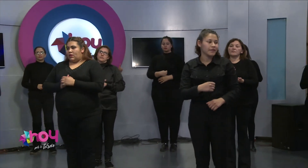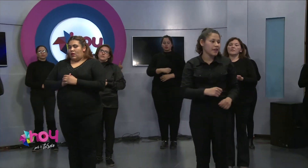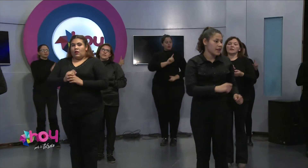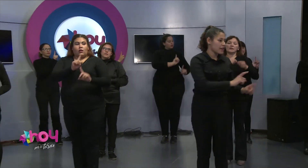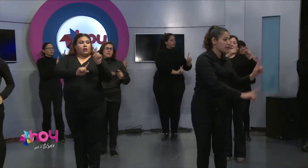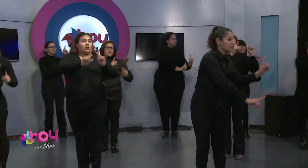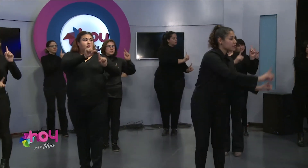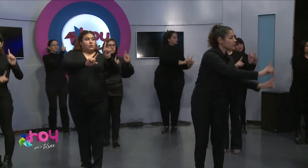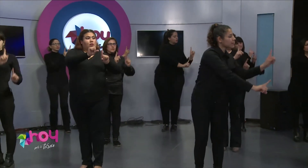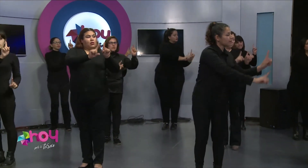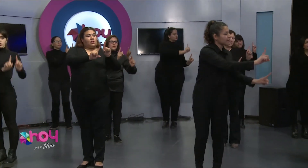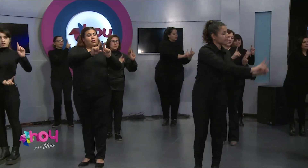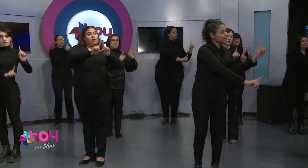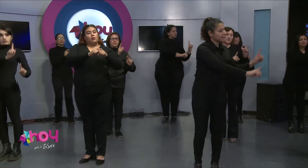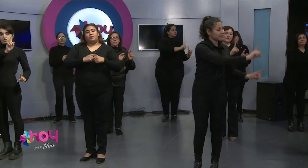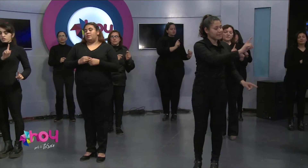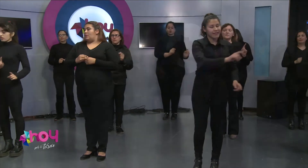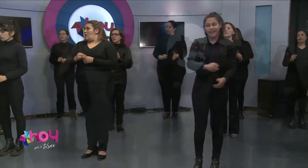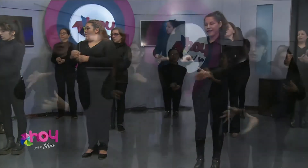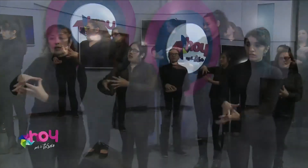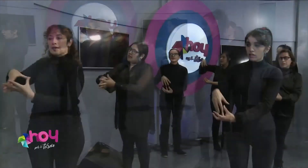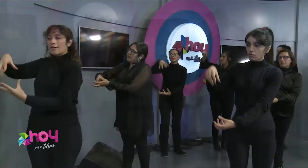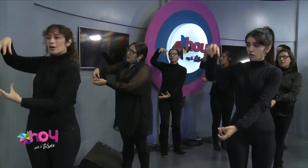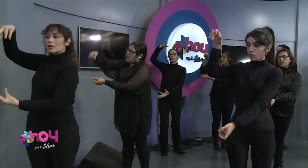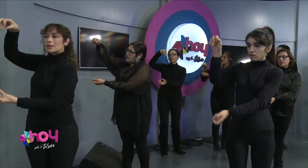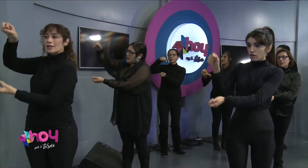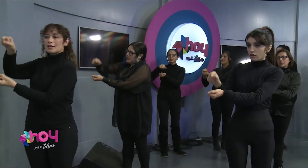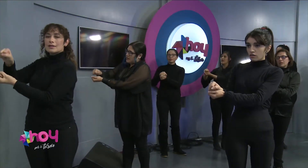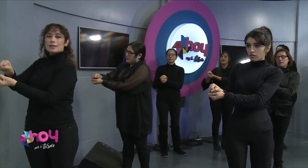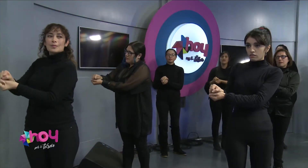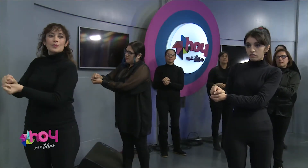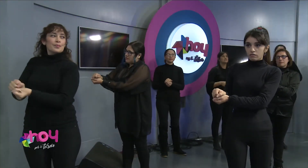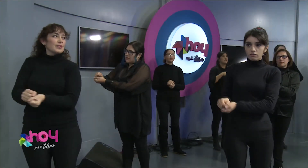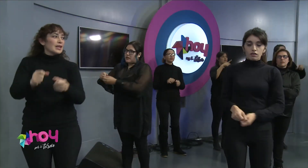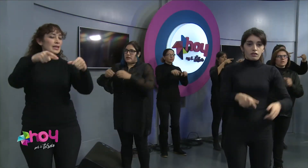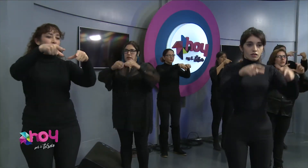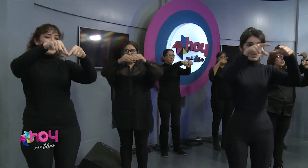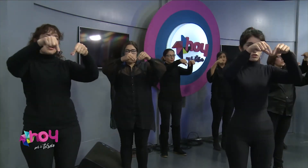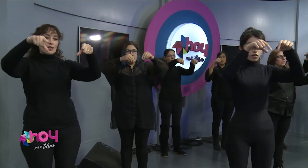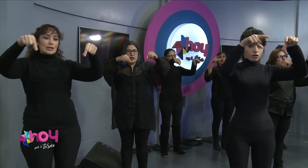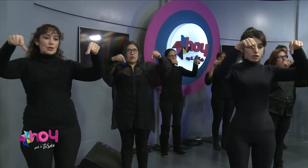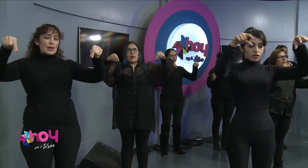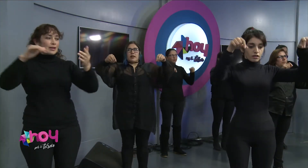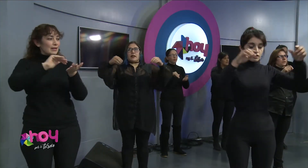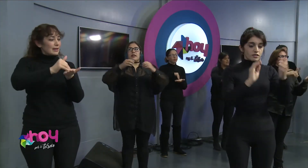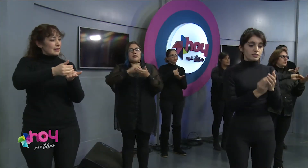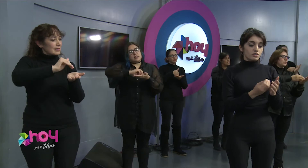cal. El canizo aquí, el tabaco allá y en las sogas cuelgan quesillos